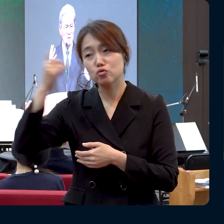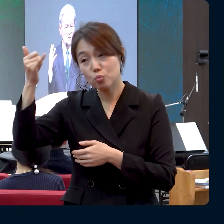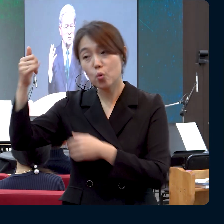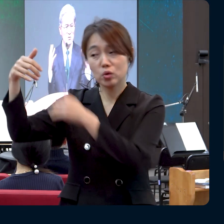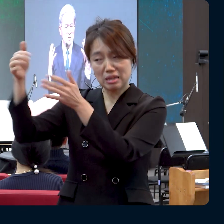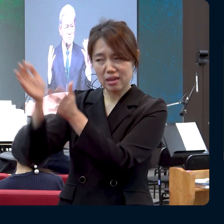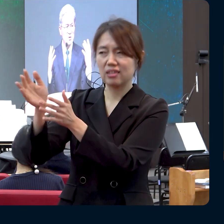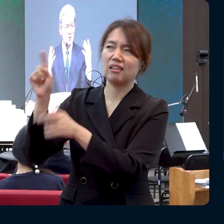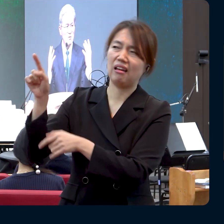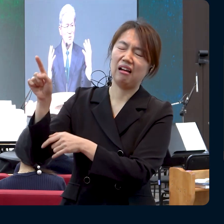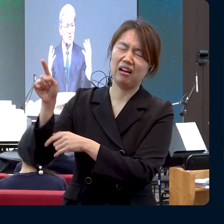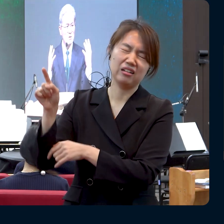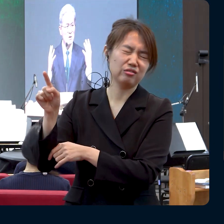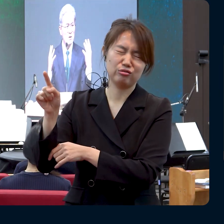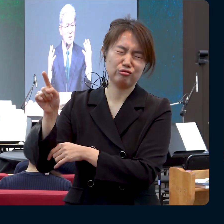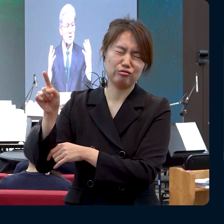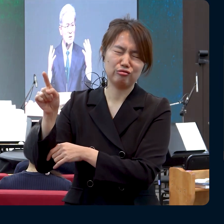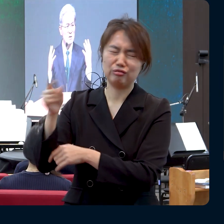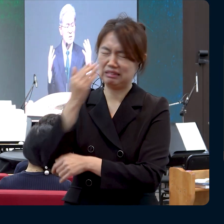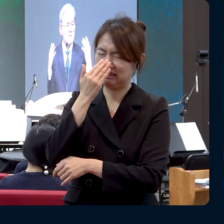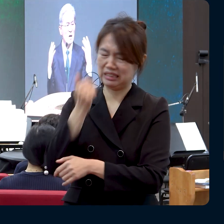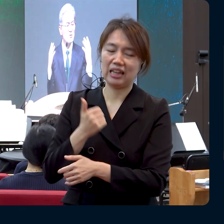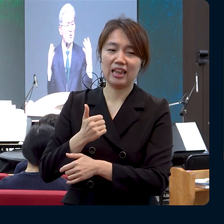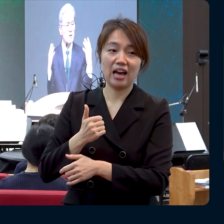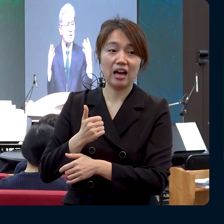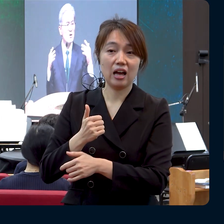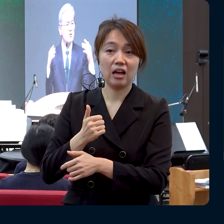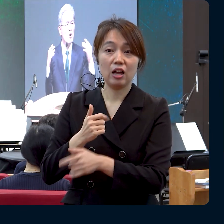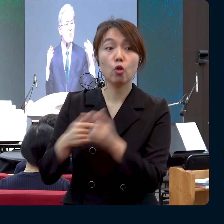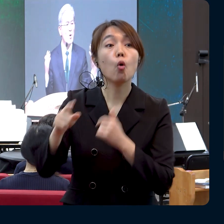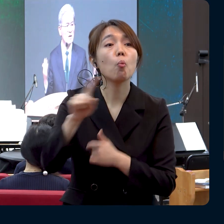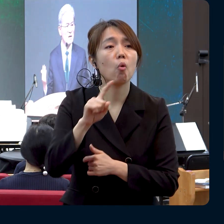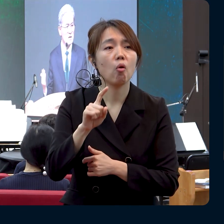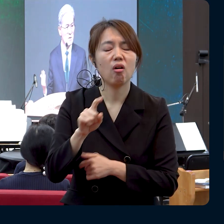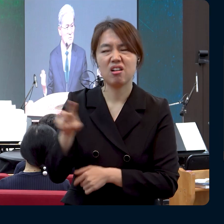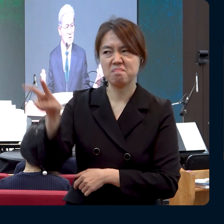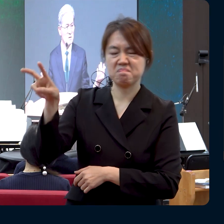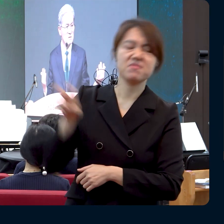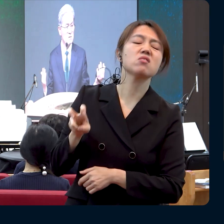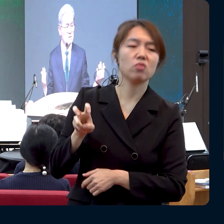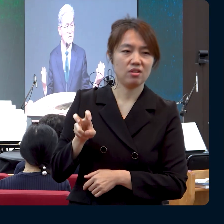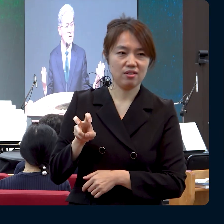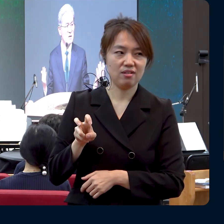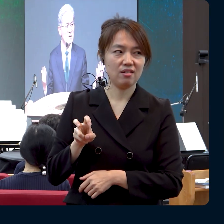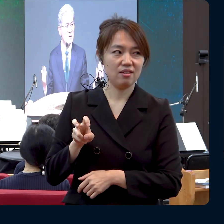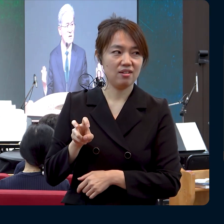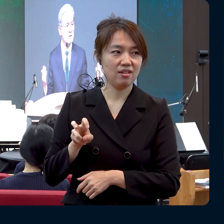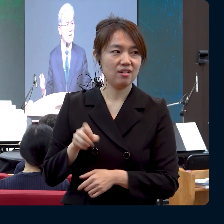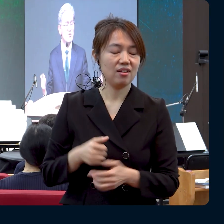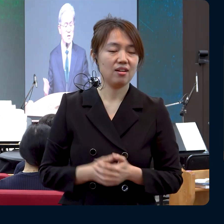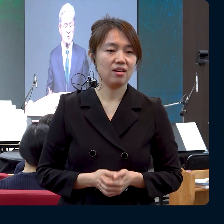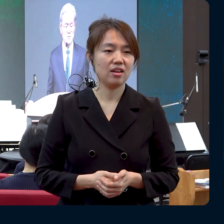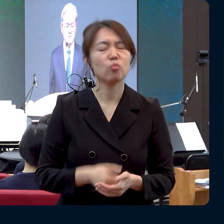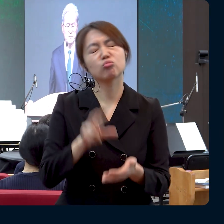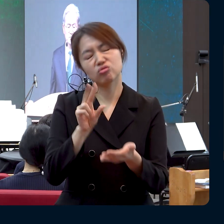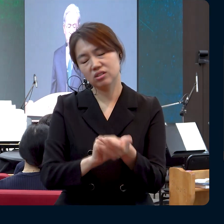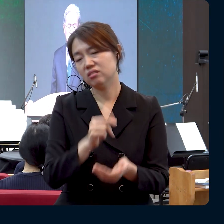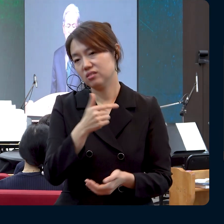거예요. 그리고 심지어 심각한 경우에는 혐오한다, 그 말입니다. 이게